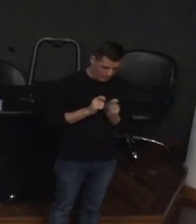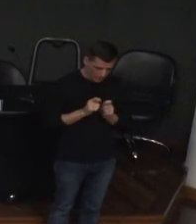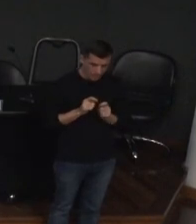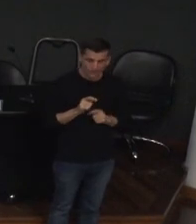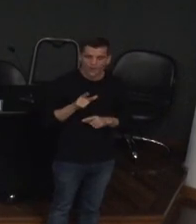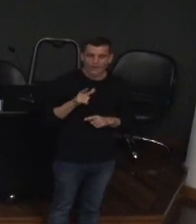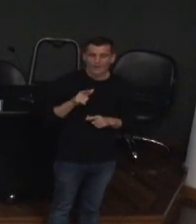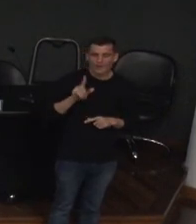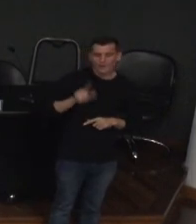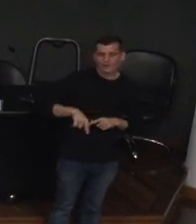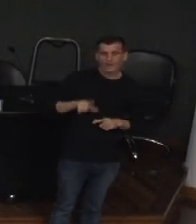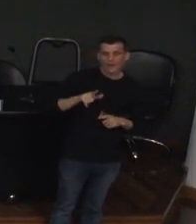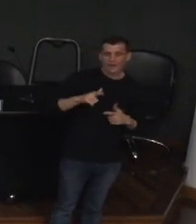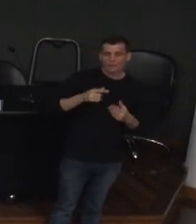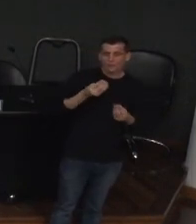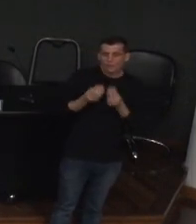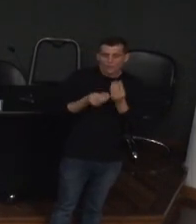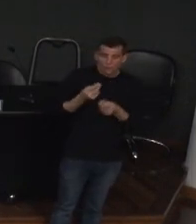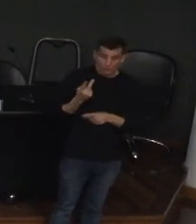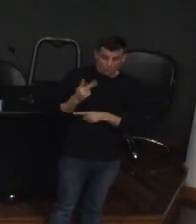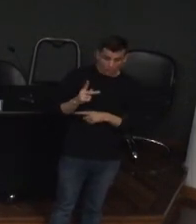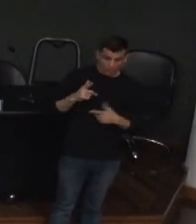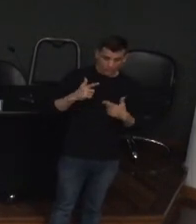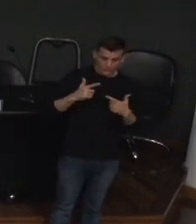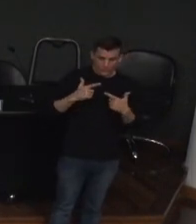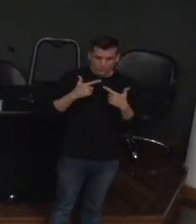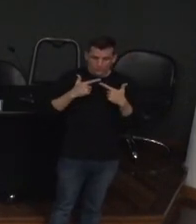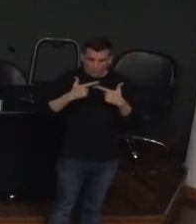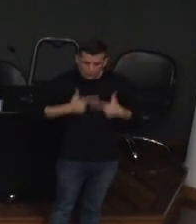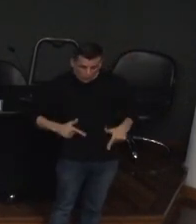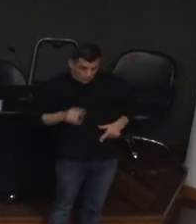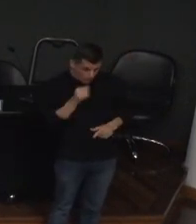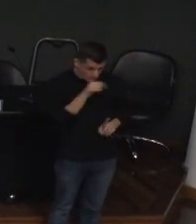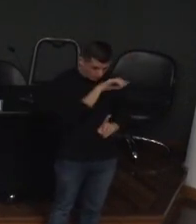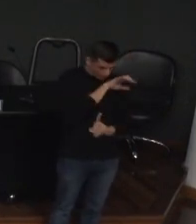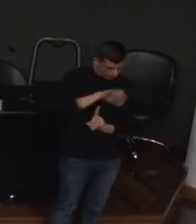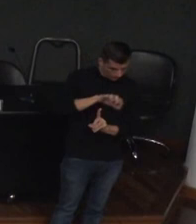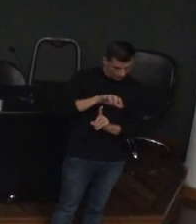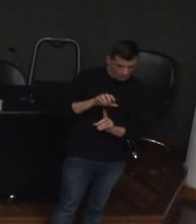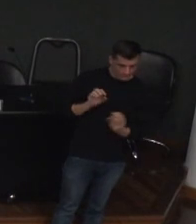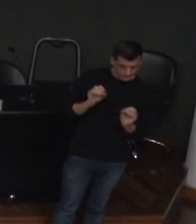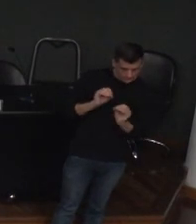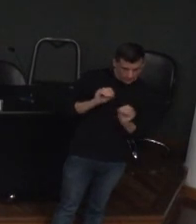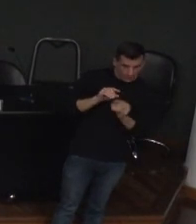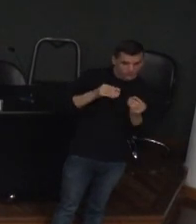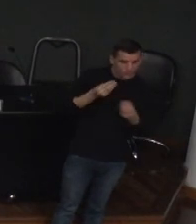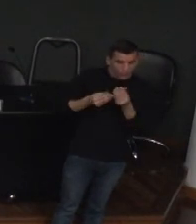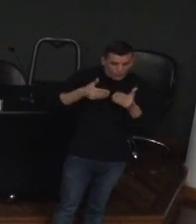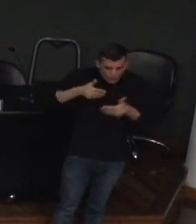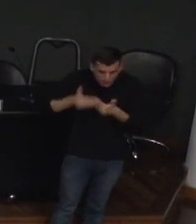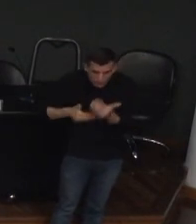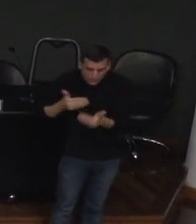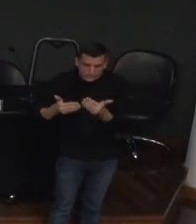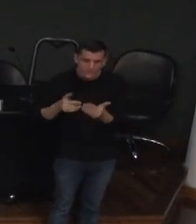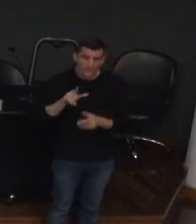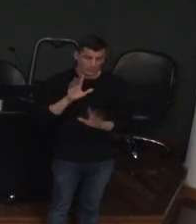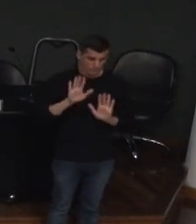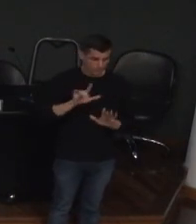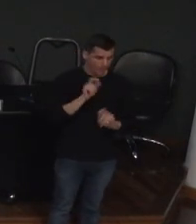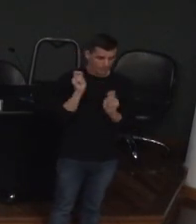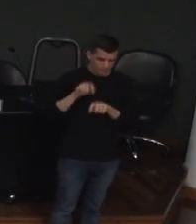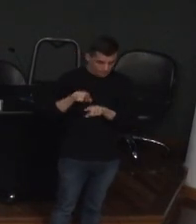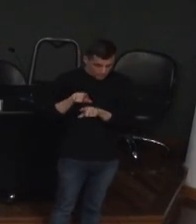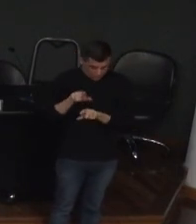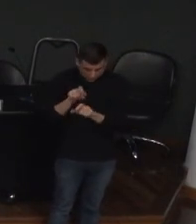de integridade. O grau de integridade dele vai diminuindo um pouquinho se ele começa a intervir no fluxo do processo normal. Mas eles têm como acessar uma